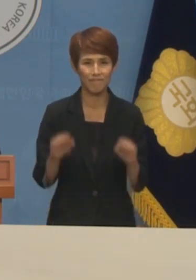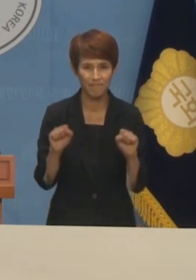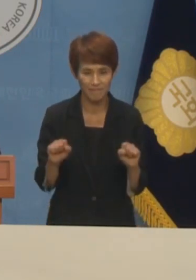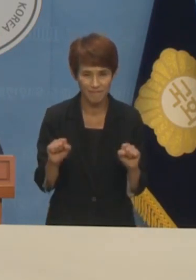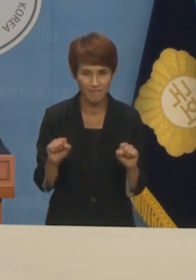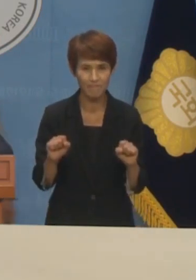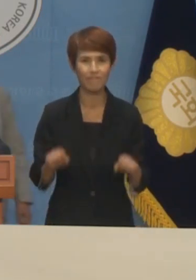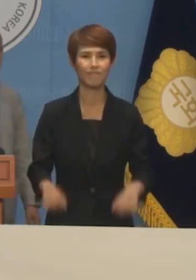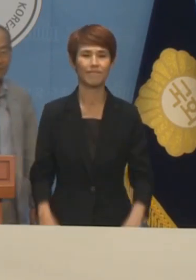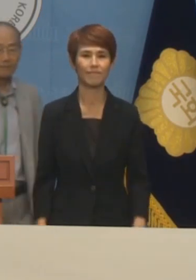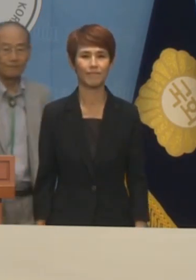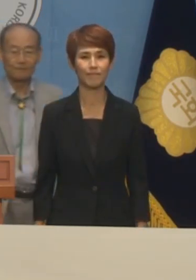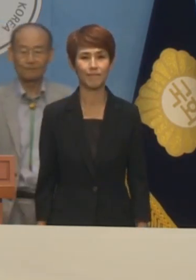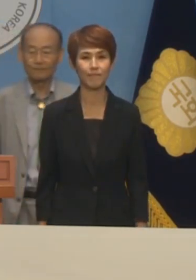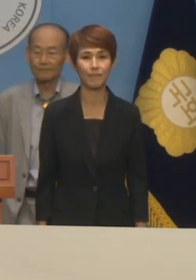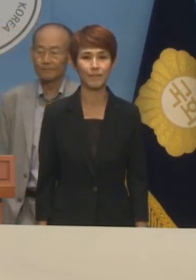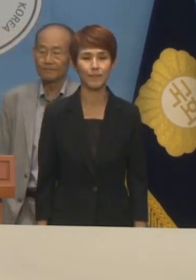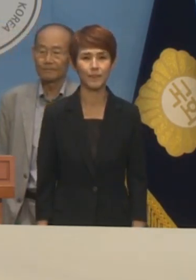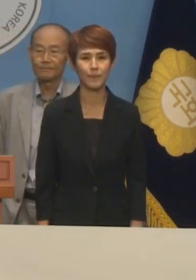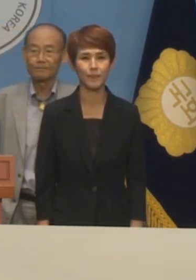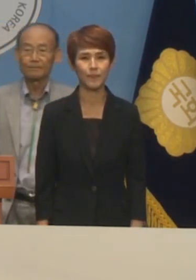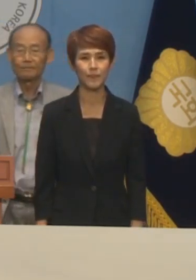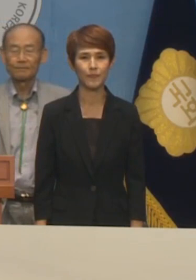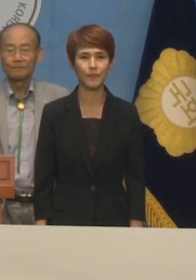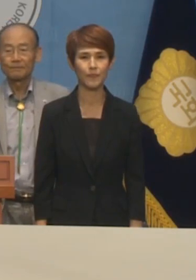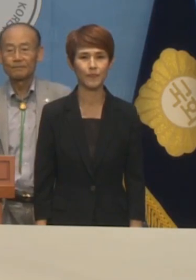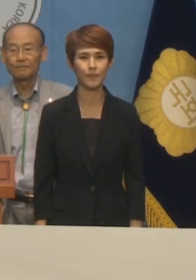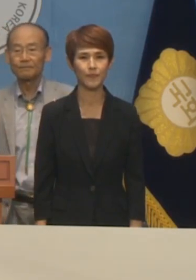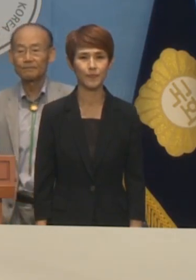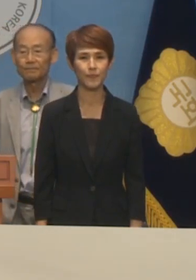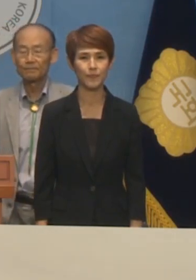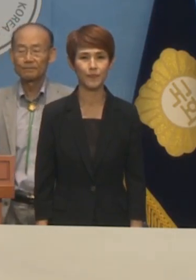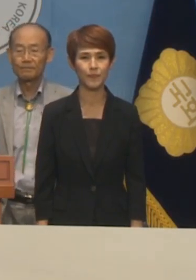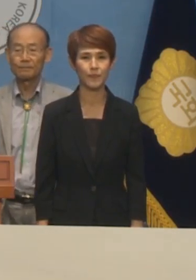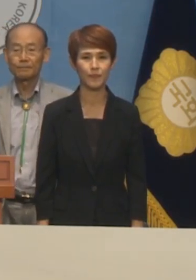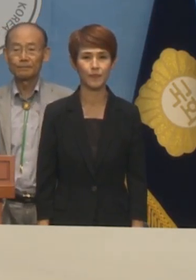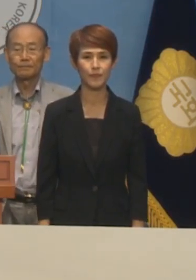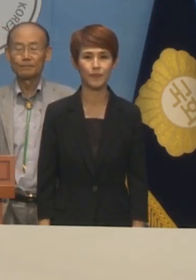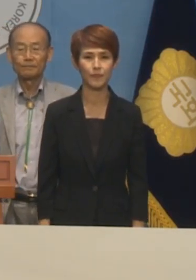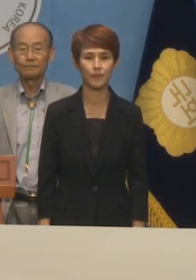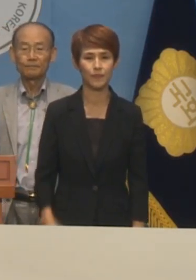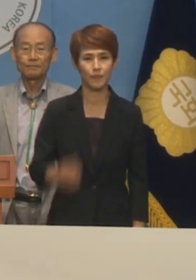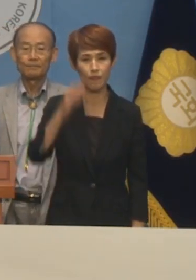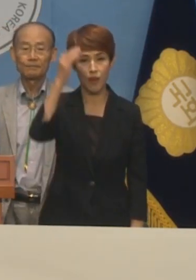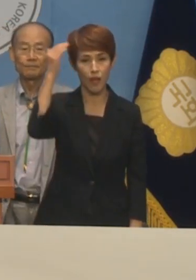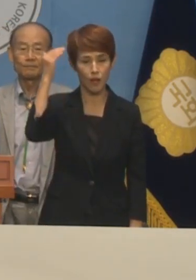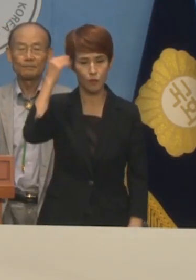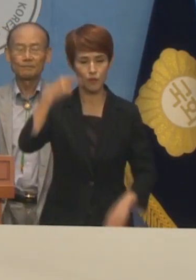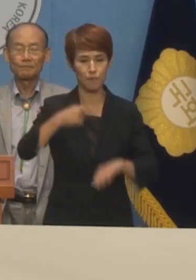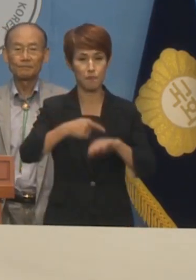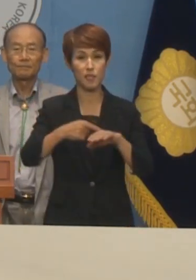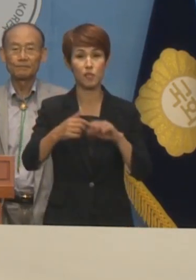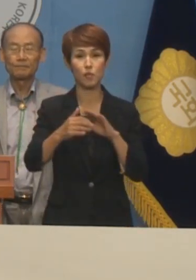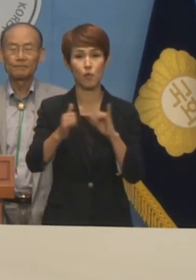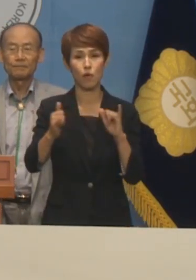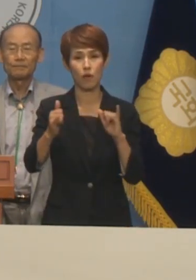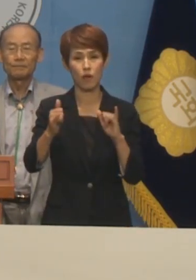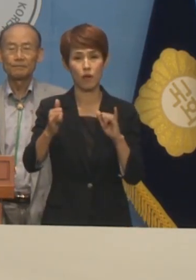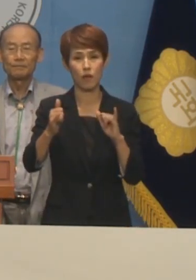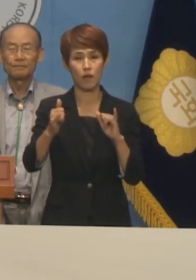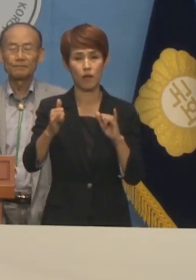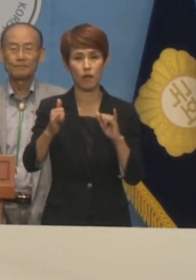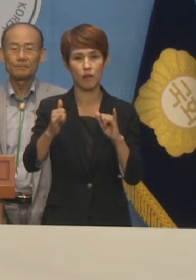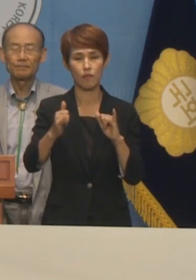안녕하십니까. 오늘 우리 민족의 운명을 좌우하는 전쟁의